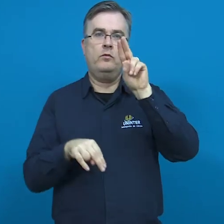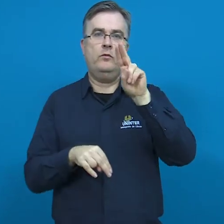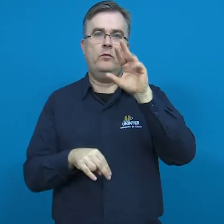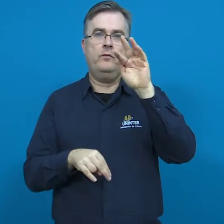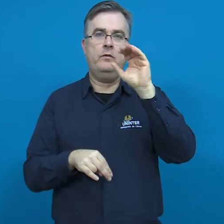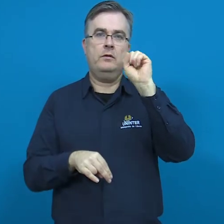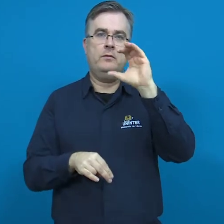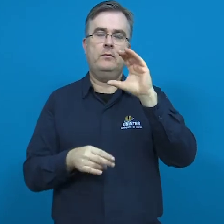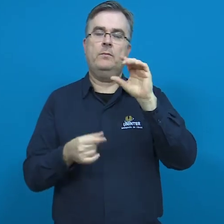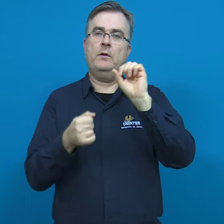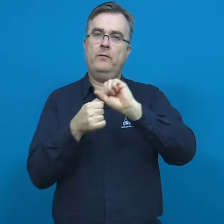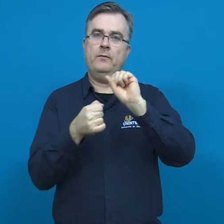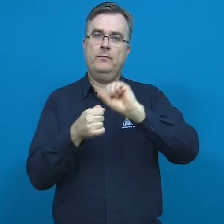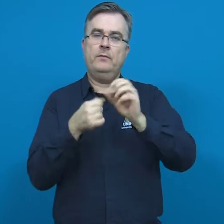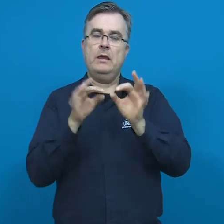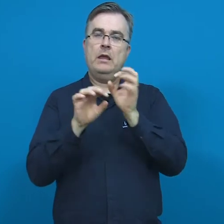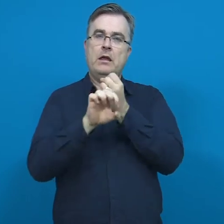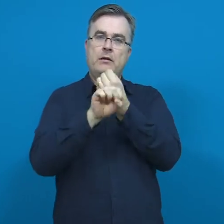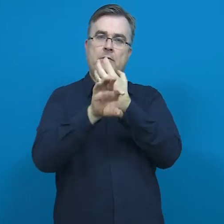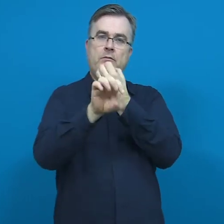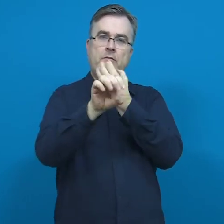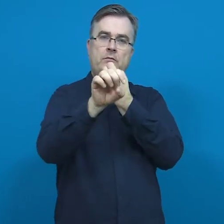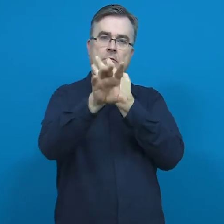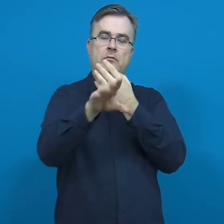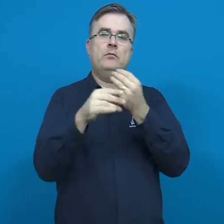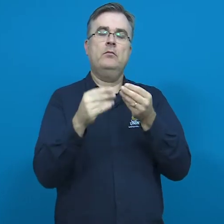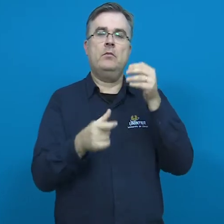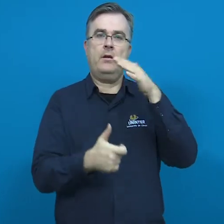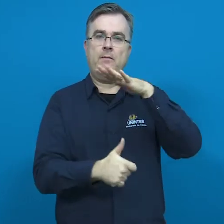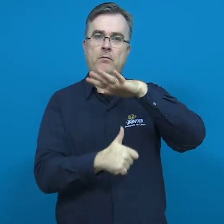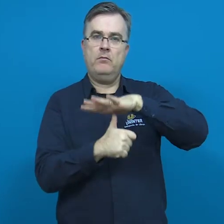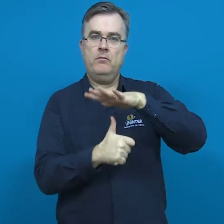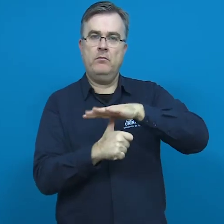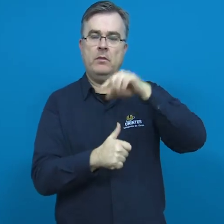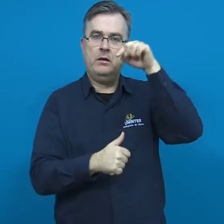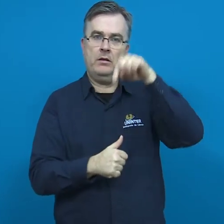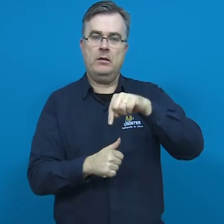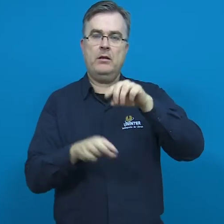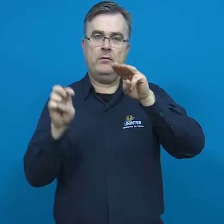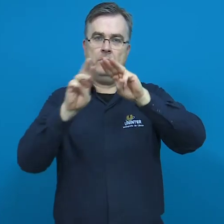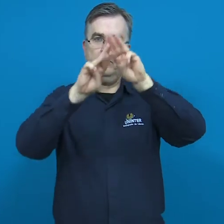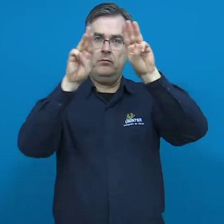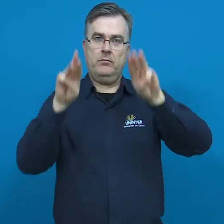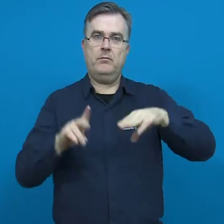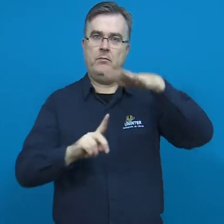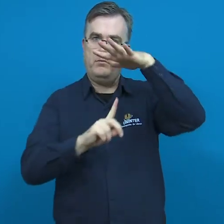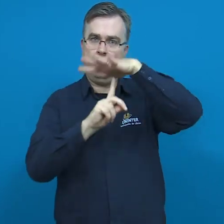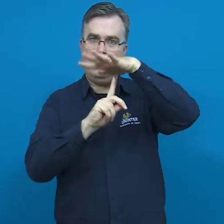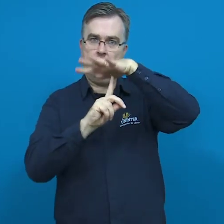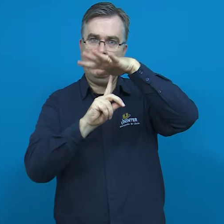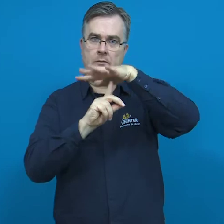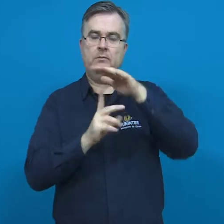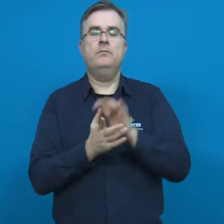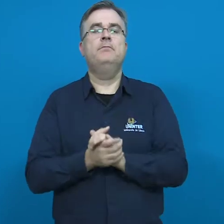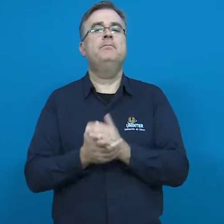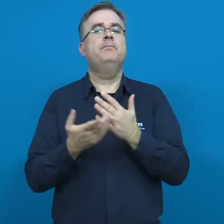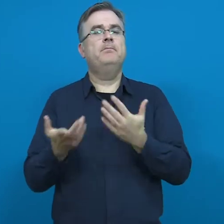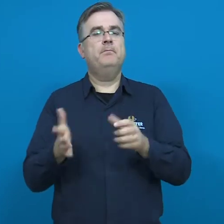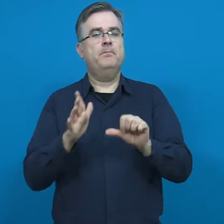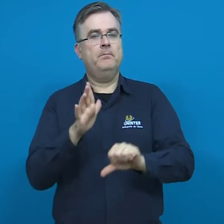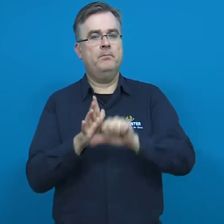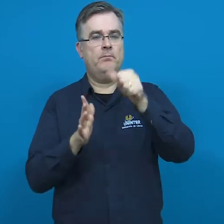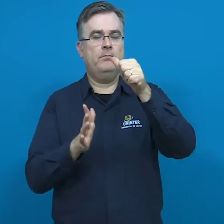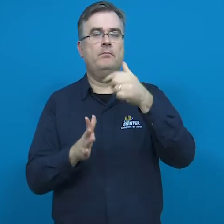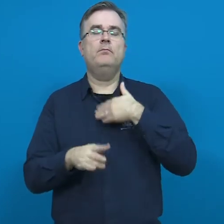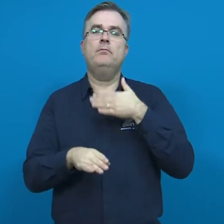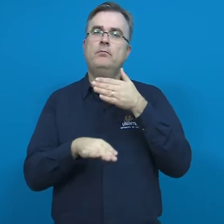Eu fiz, era à distância, então eu fiz no polo aqui da Universidade Federal do Paraná.